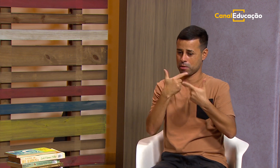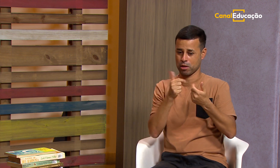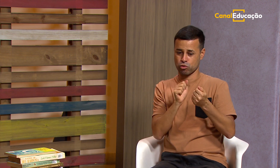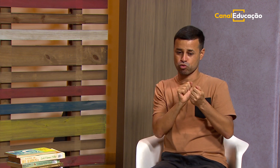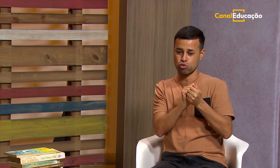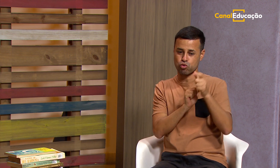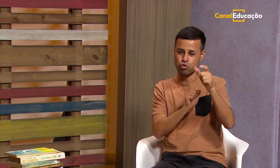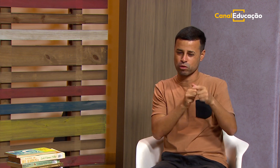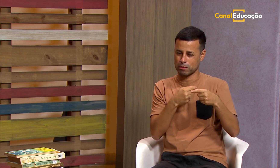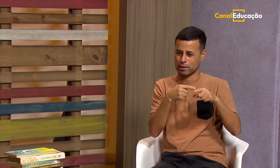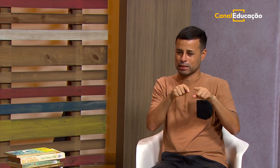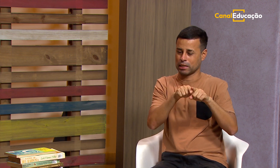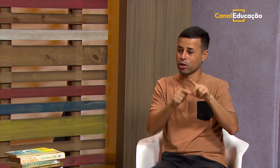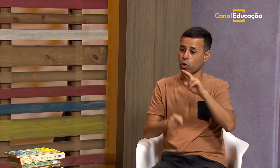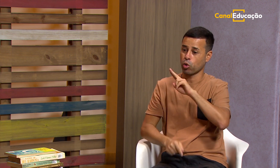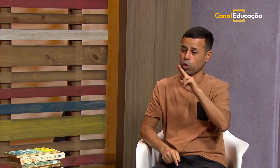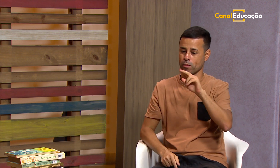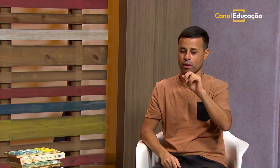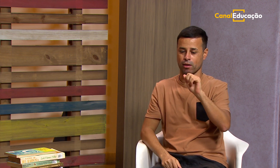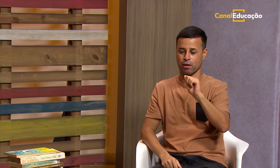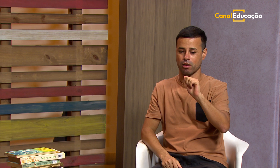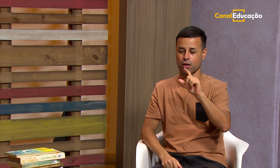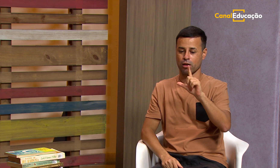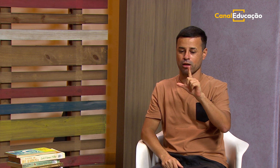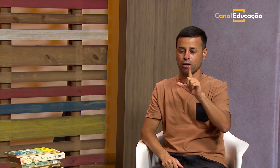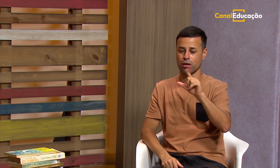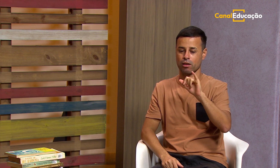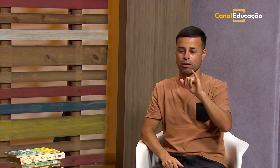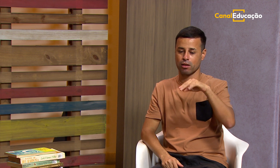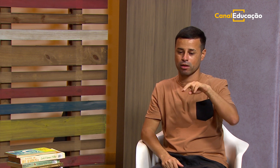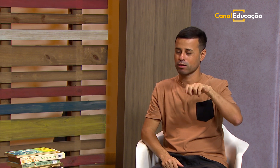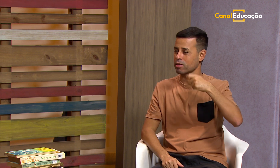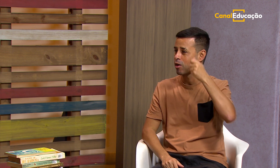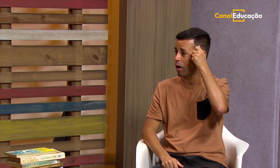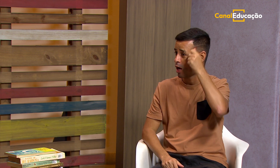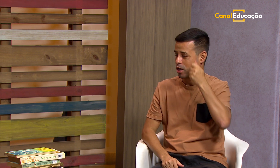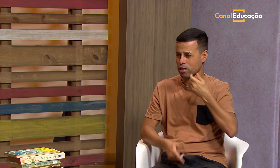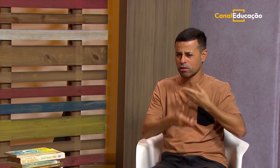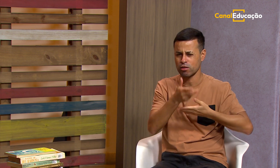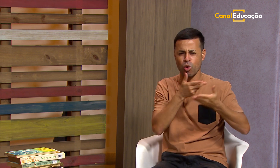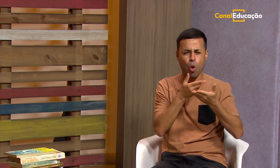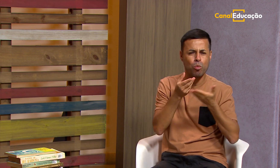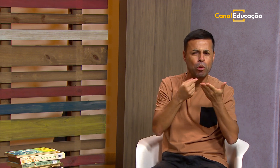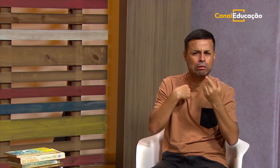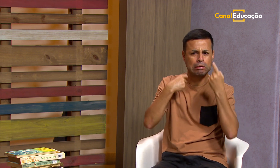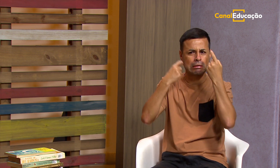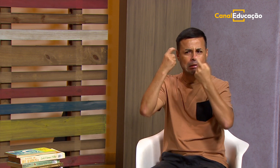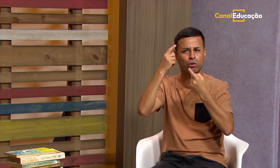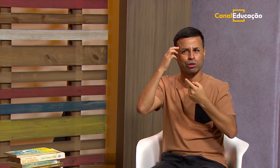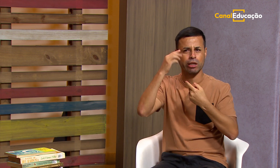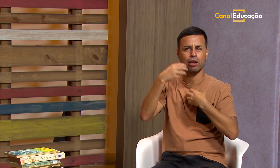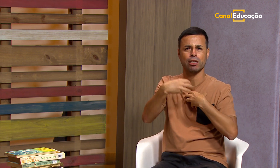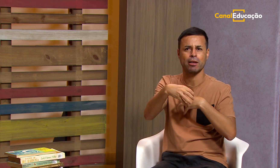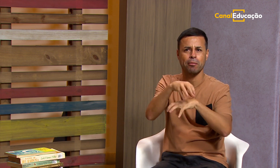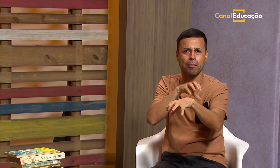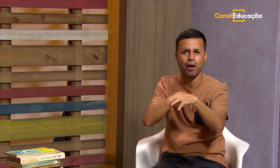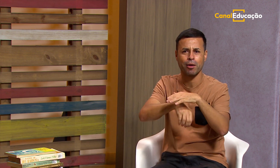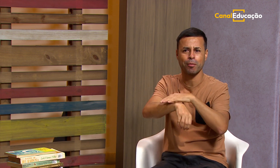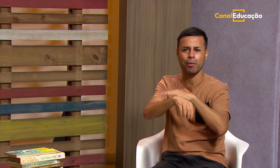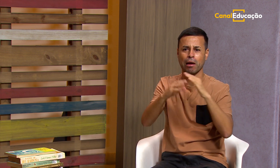em parceria com a Aline, comecei a pensar em estratégias de como ajudar os outros a enfrentar o período ocioso da